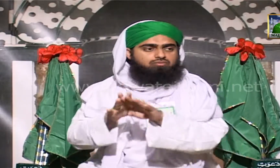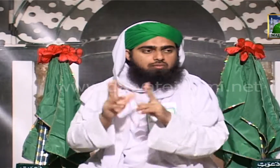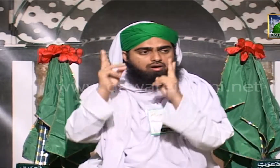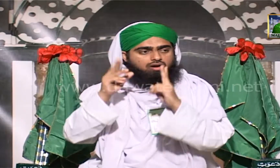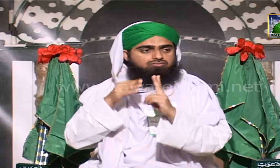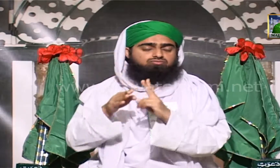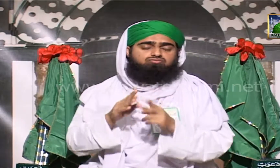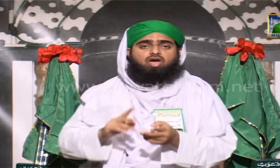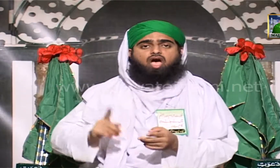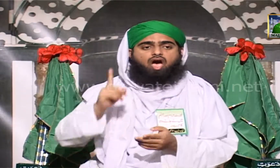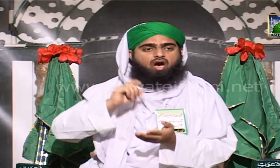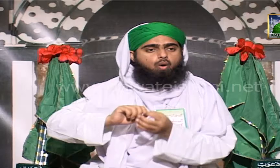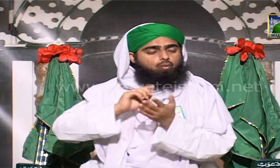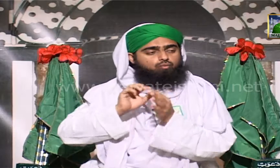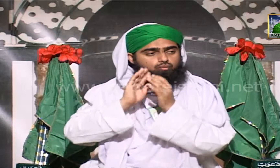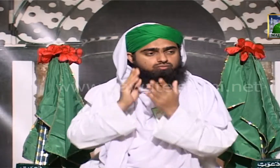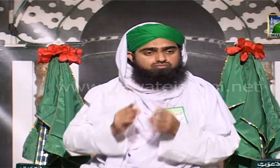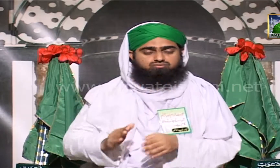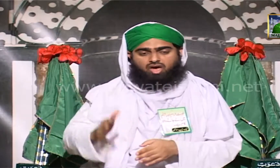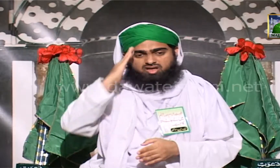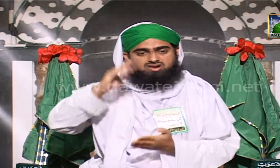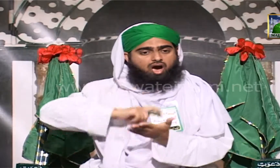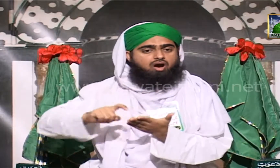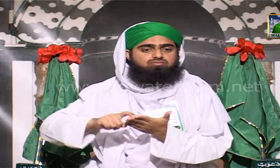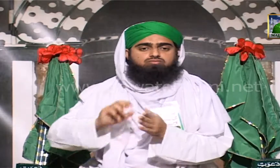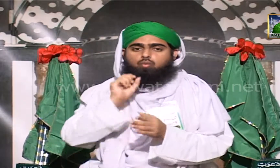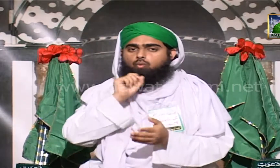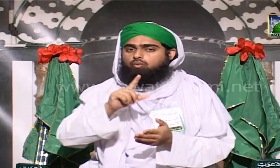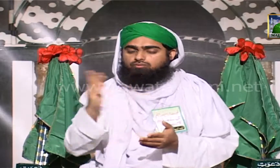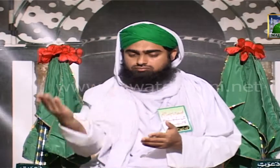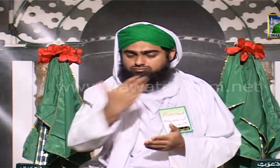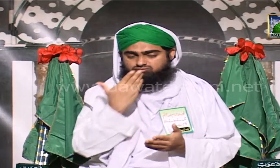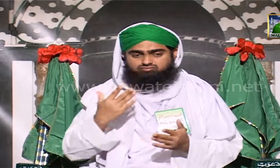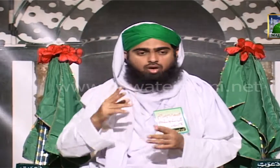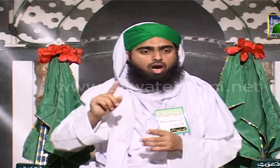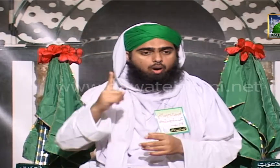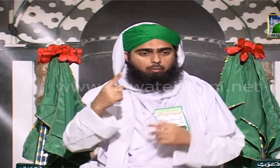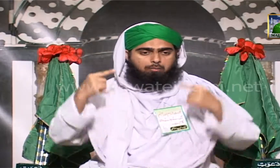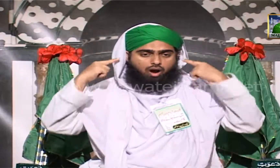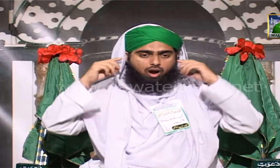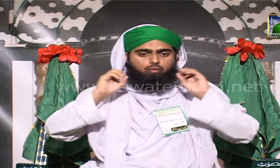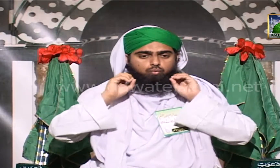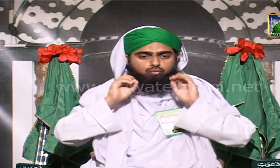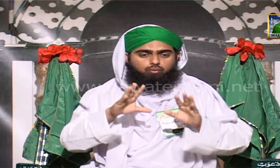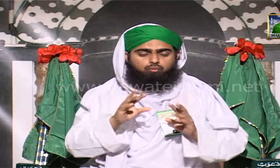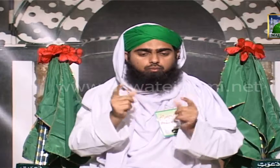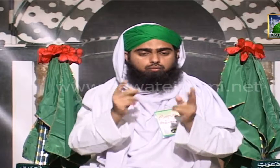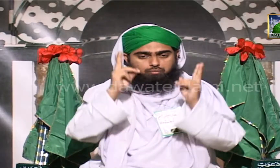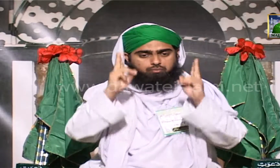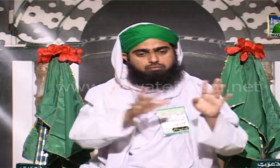ہو جائے، پہلی اذان جمعے کے دن جو عام اذان ہوتی ہے، پہلی اذان جیسے ہی ہو تو چاہیے کہ